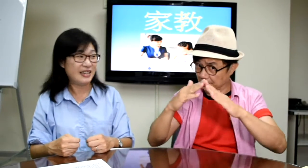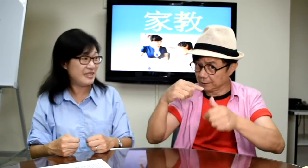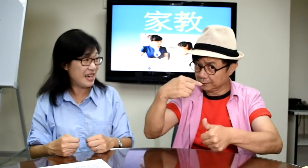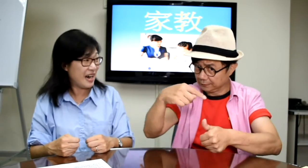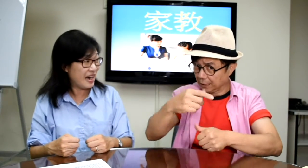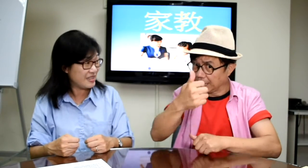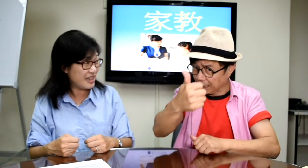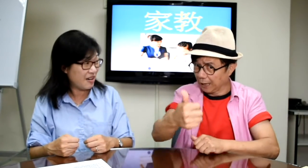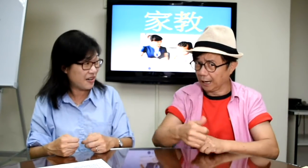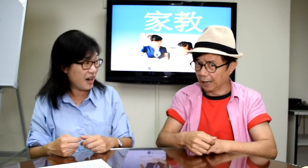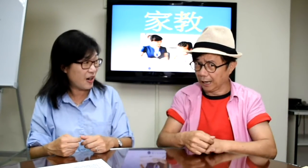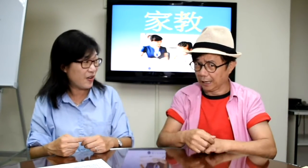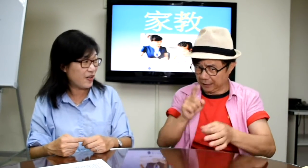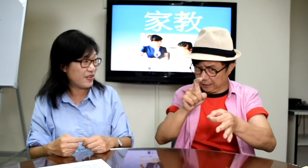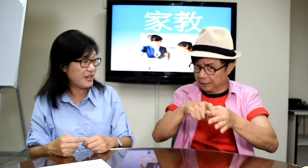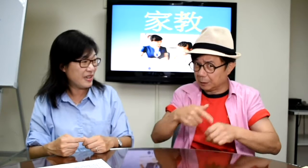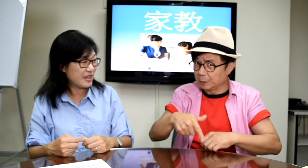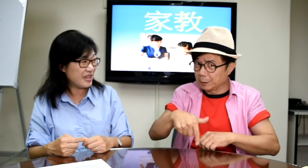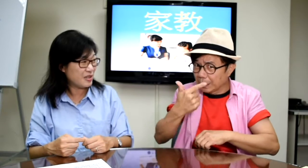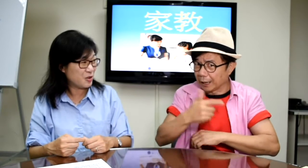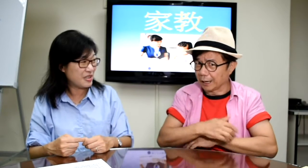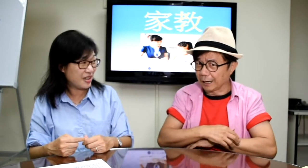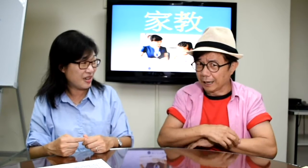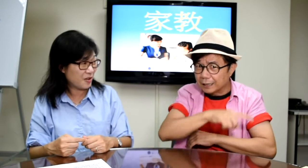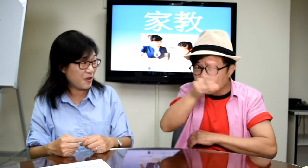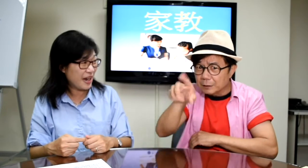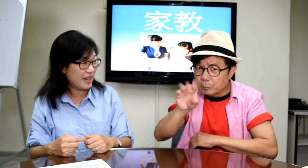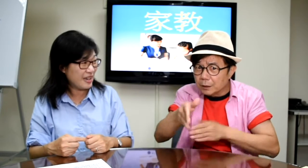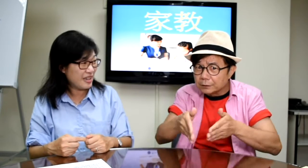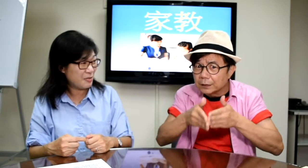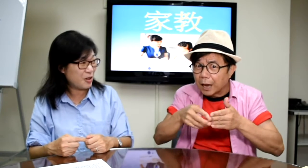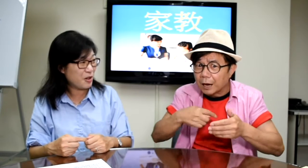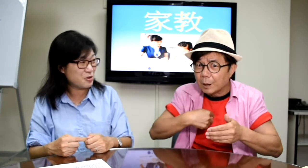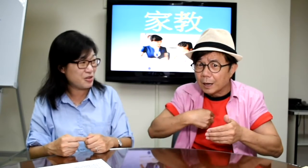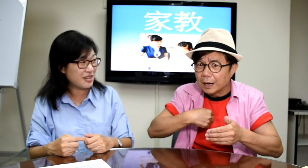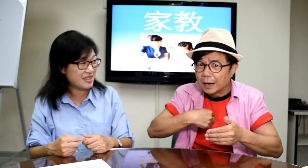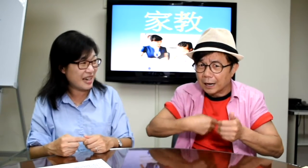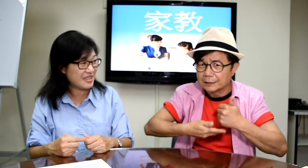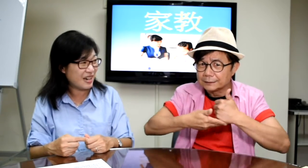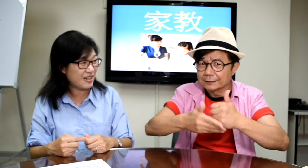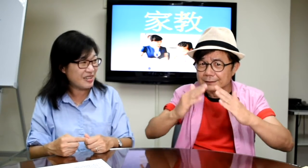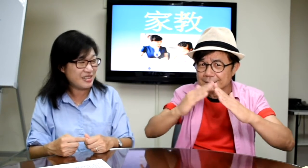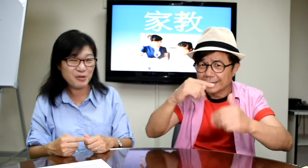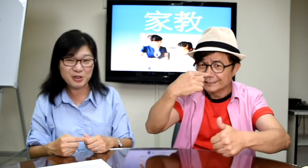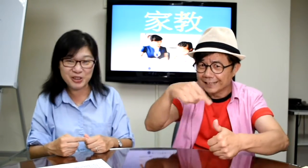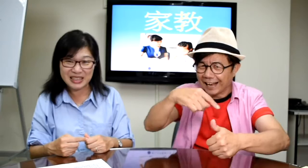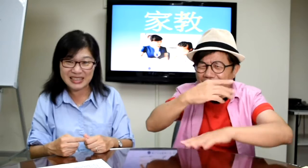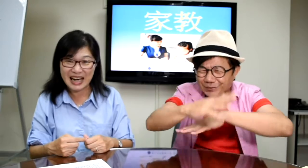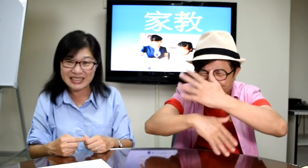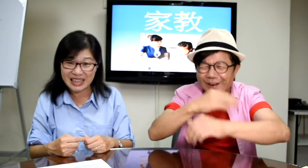家教很好，可以赚钱很快。你们有没有需要家教？请我去你家教